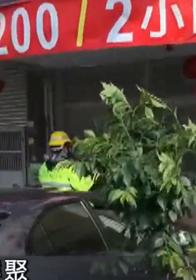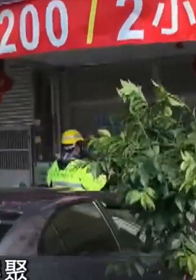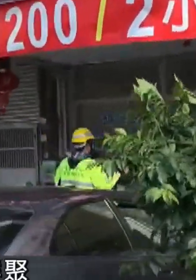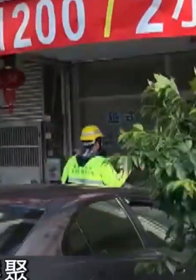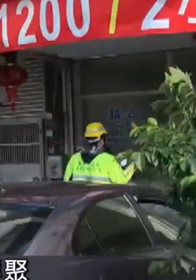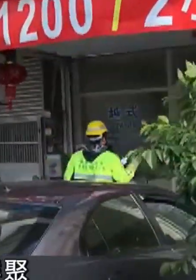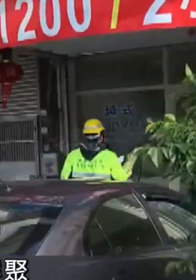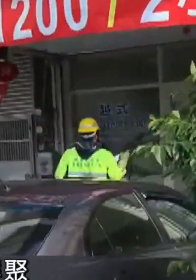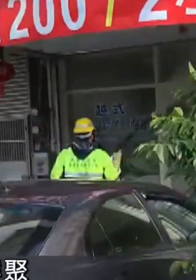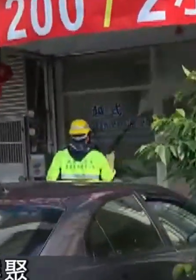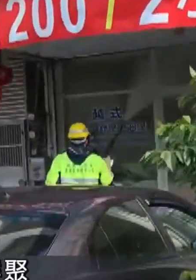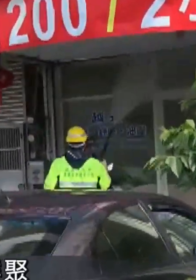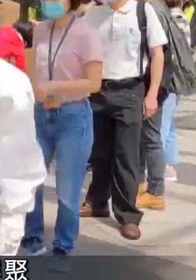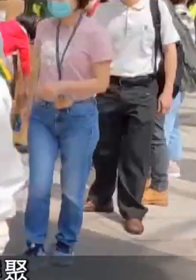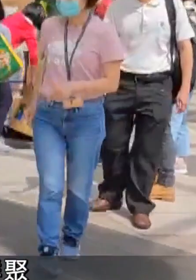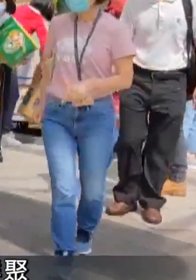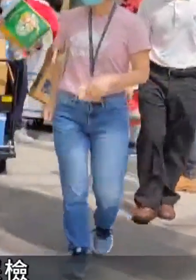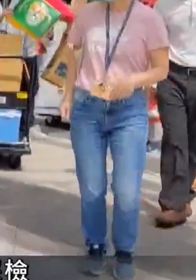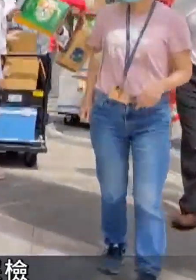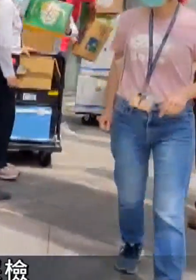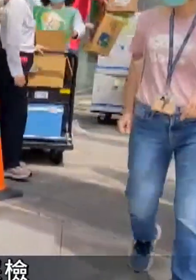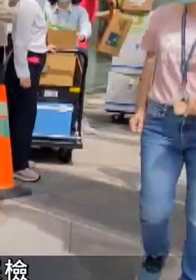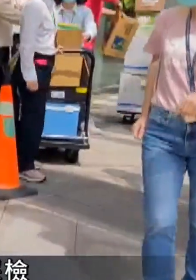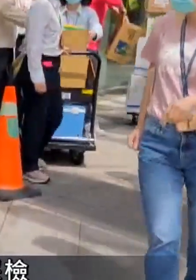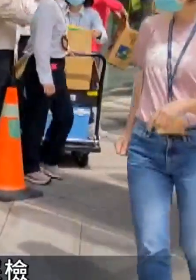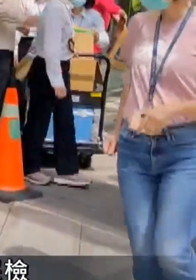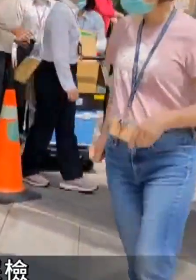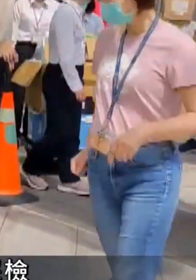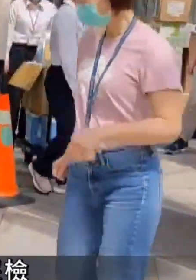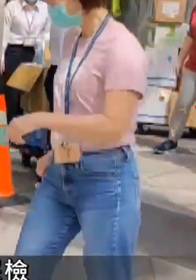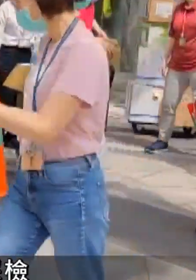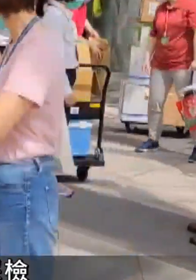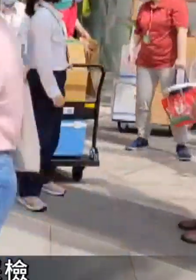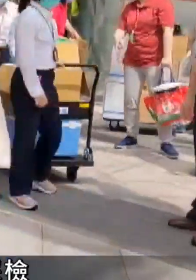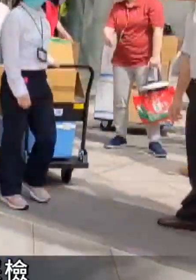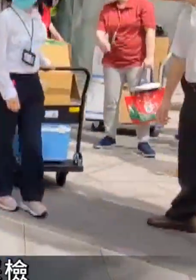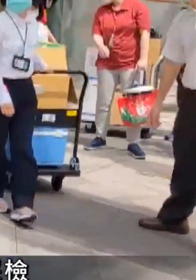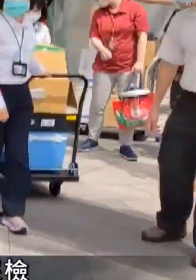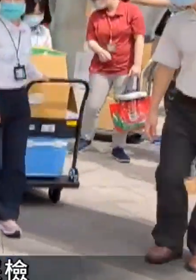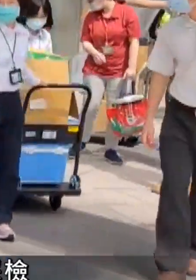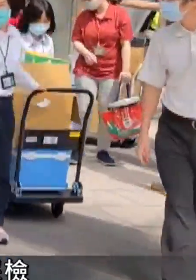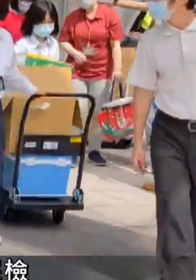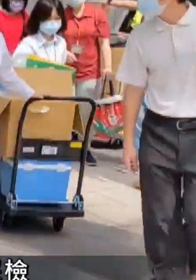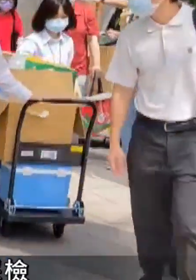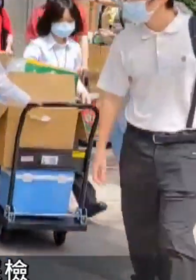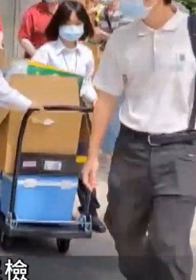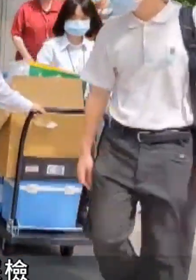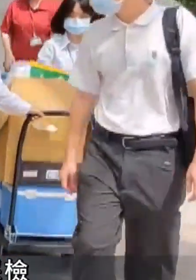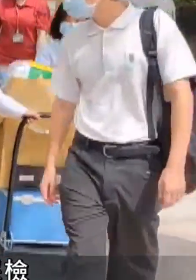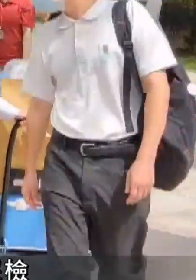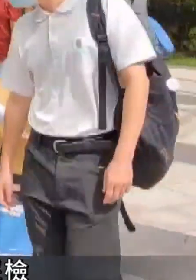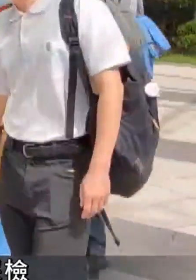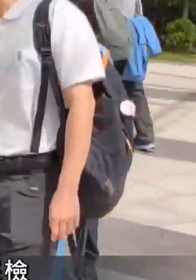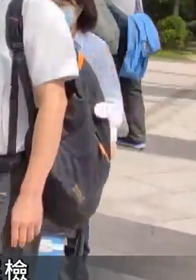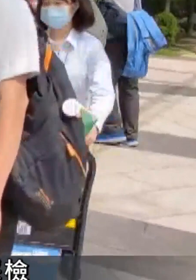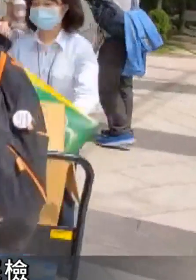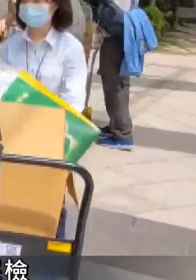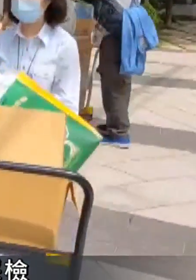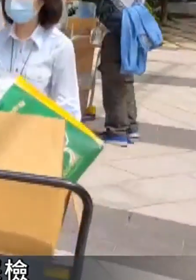离所引发的群聚，因此针对饭店进行地毯式环境采检，432件环境检验结果全部为